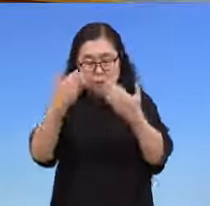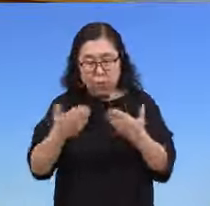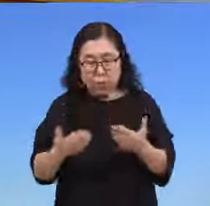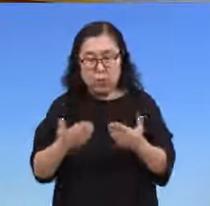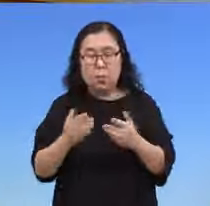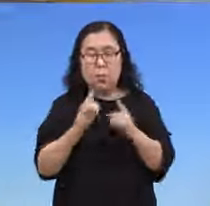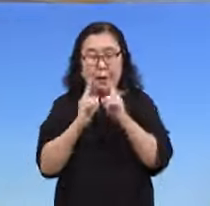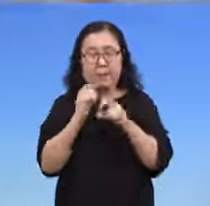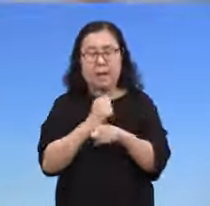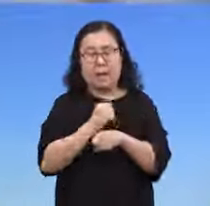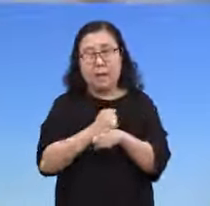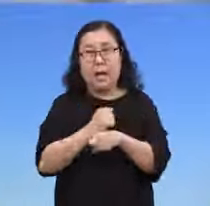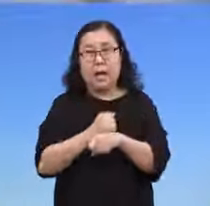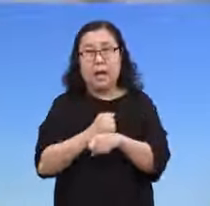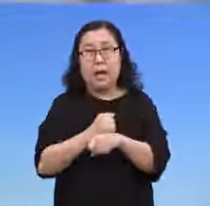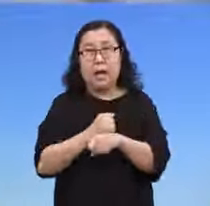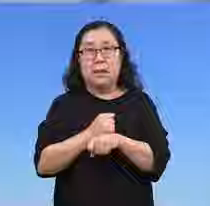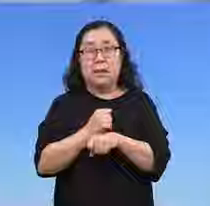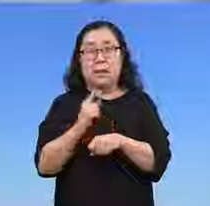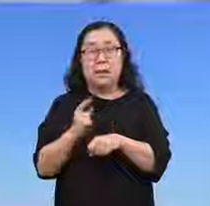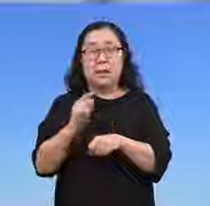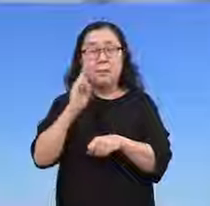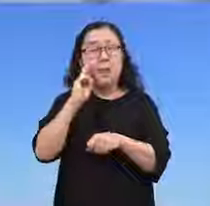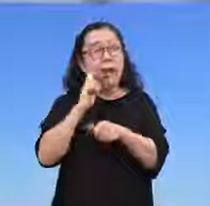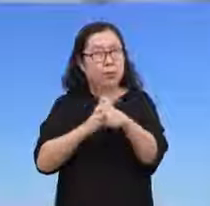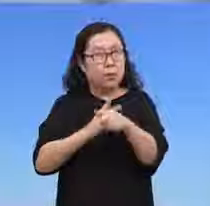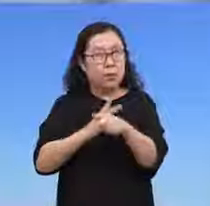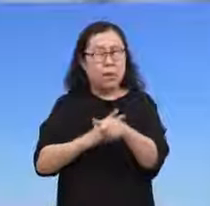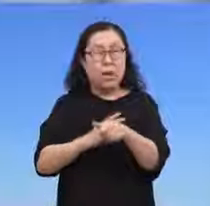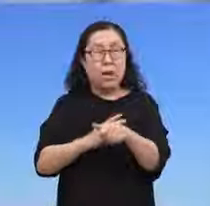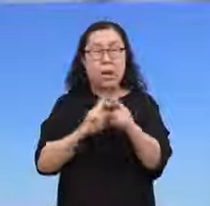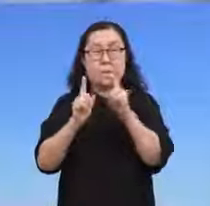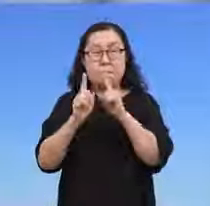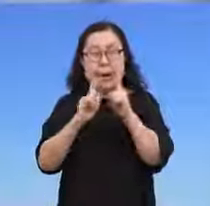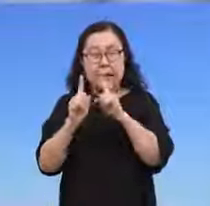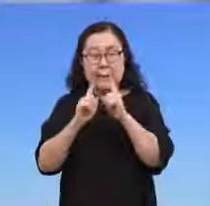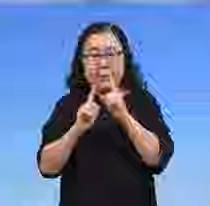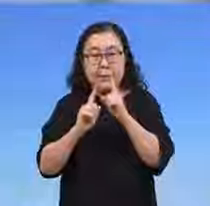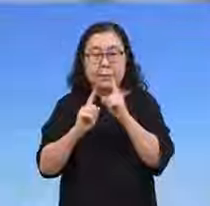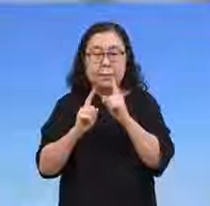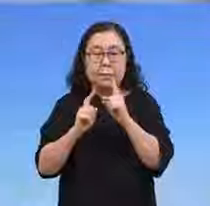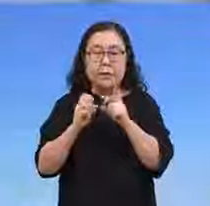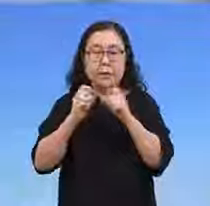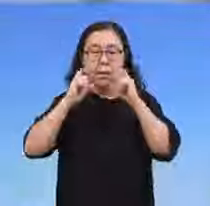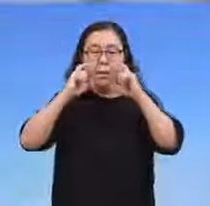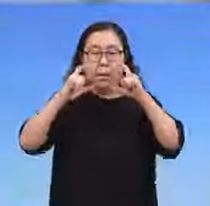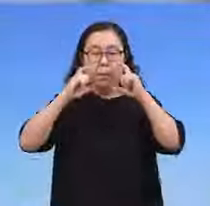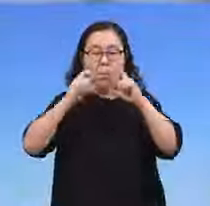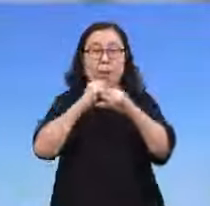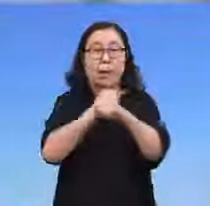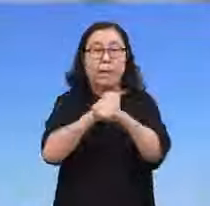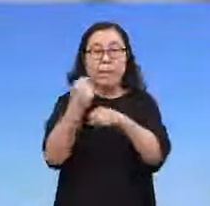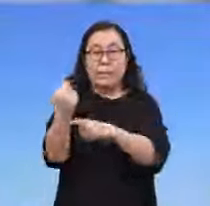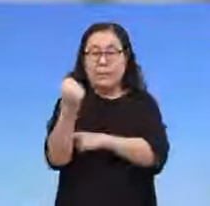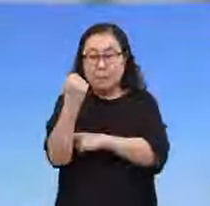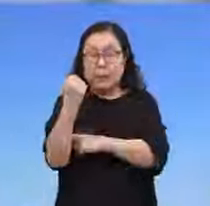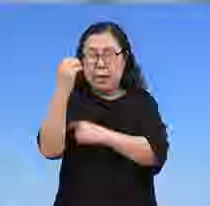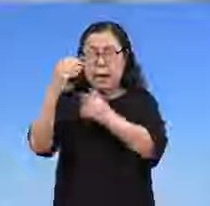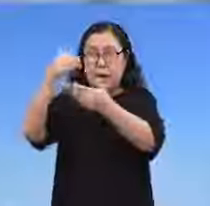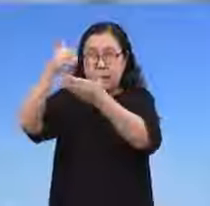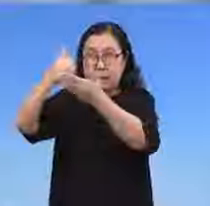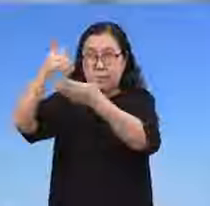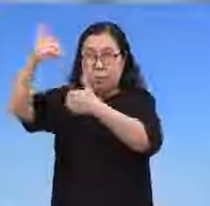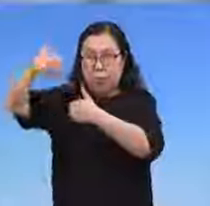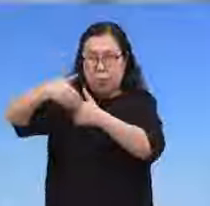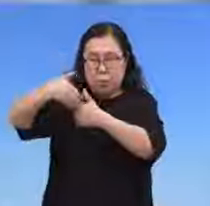뭡니까? 이 말씀 공급의 원천이 자기 자신에게 있는 게 아니라 하나님으로부터